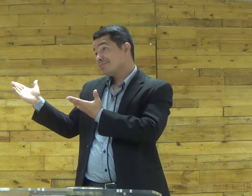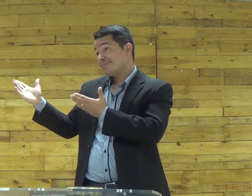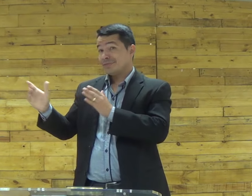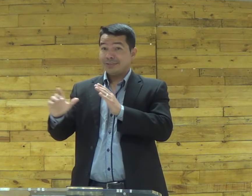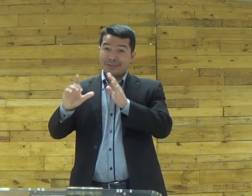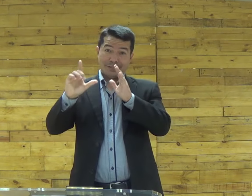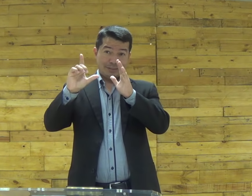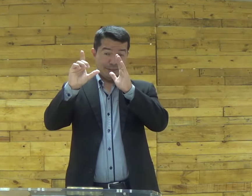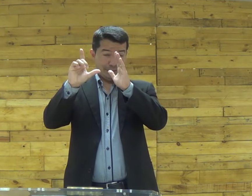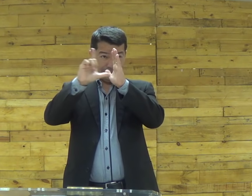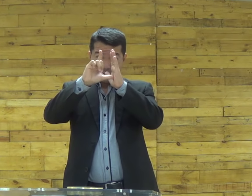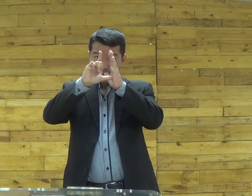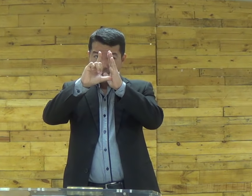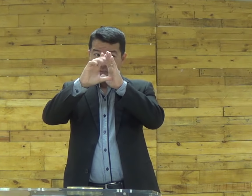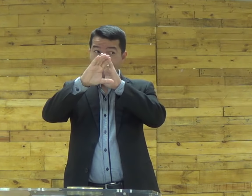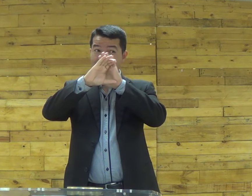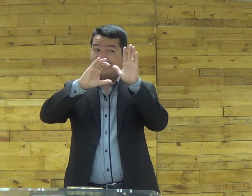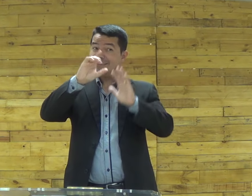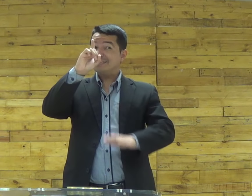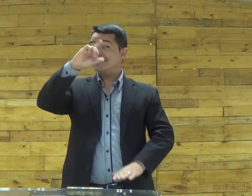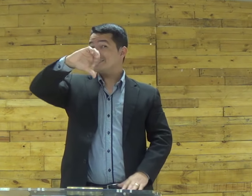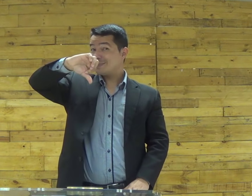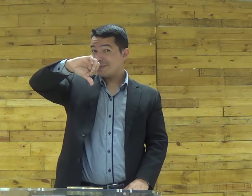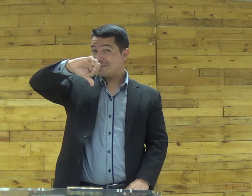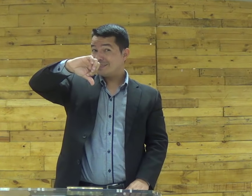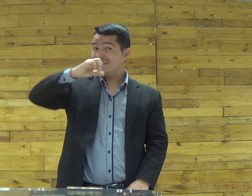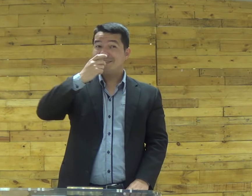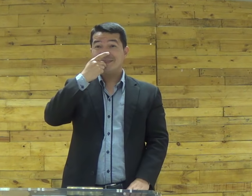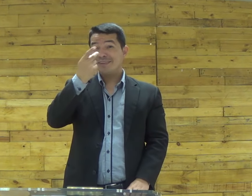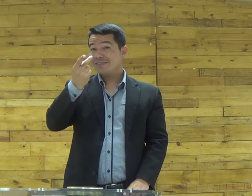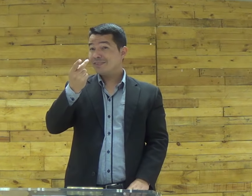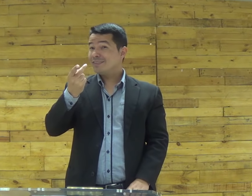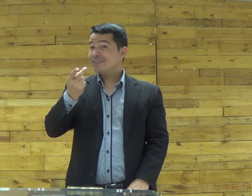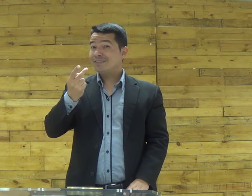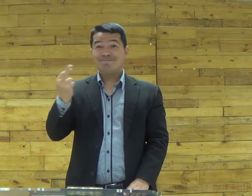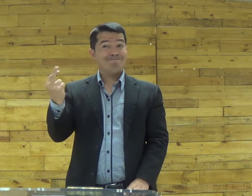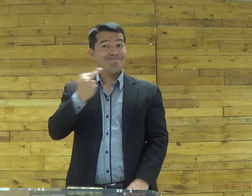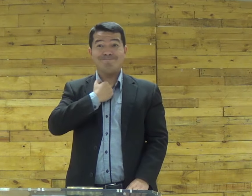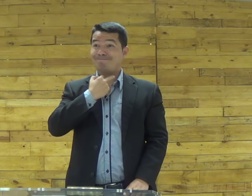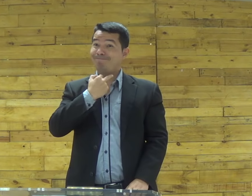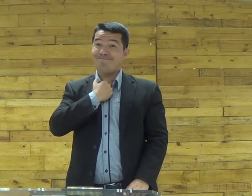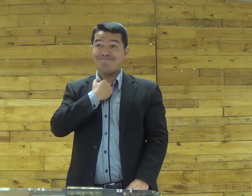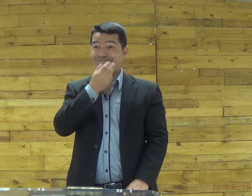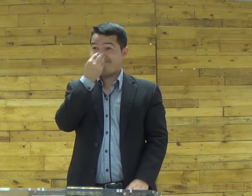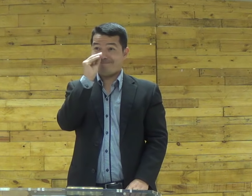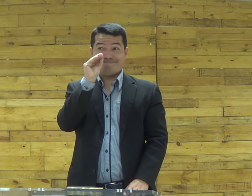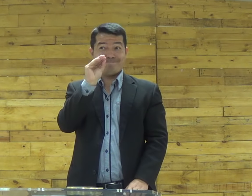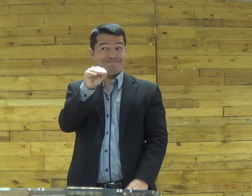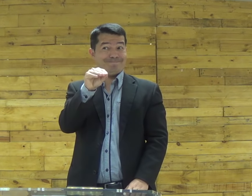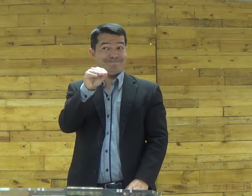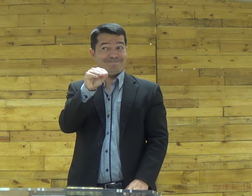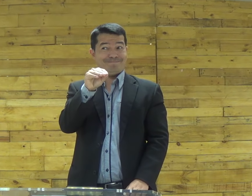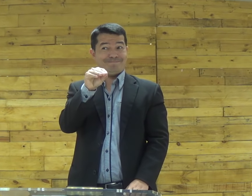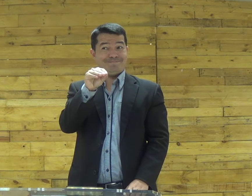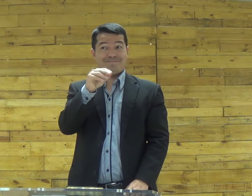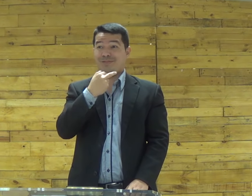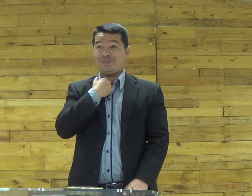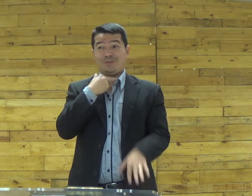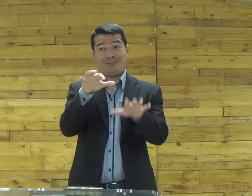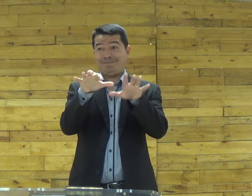difícil, hein? É um mandamento. Você encontra na lei de Deus que o surdo não pode ser desprezado,